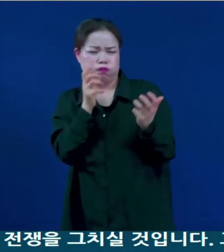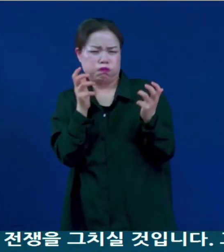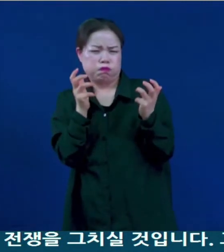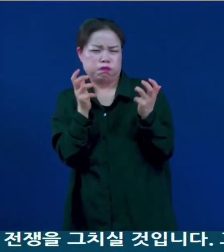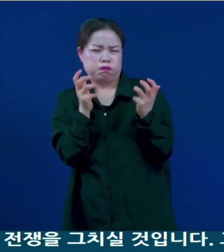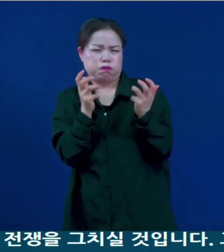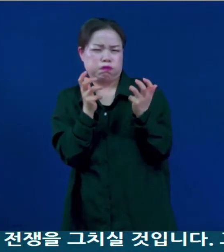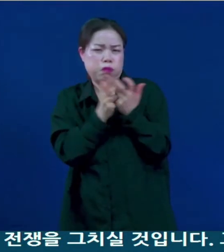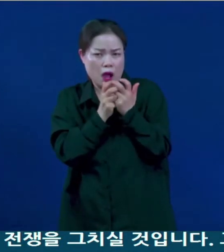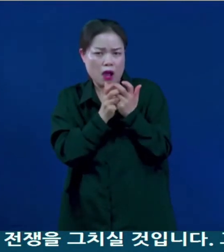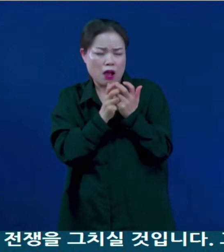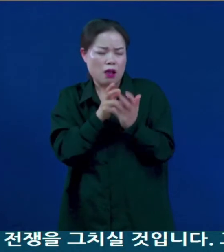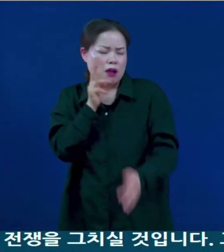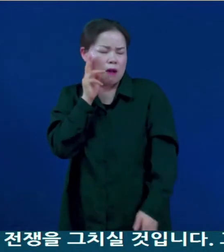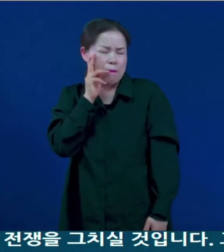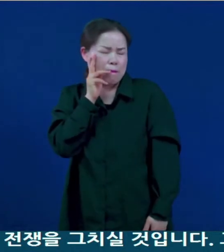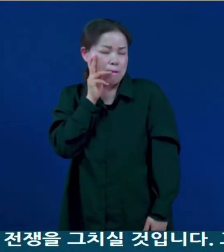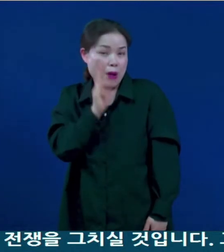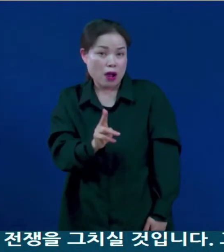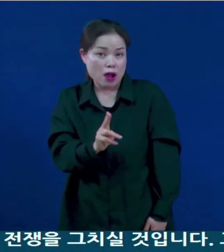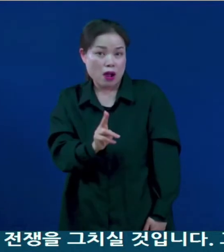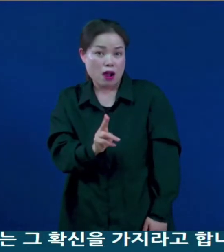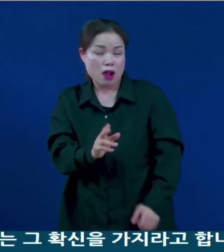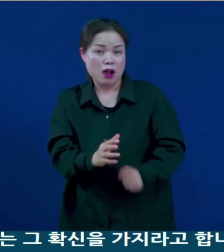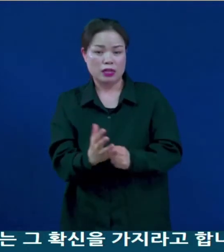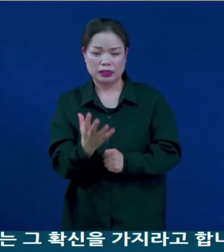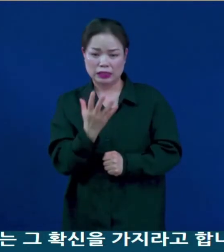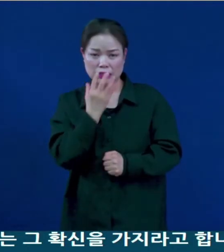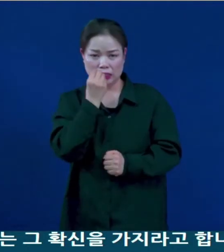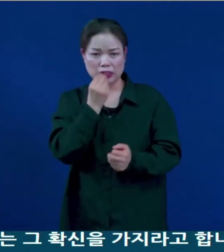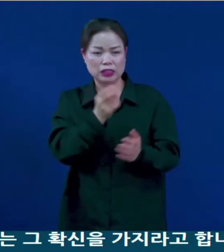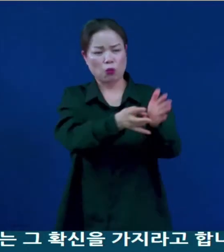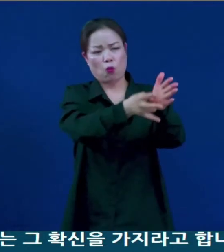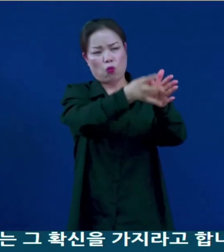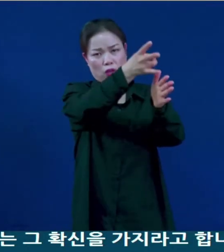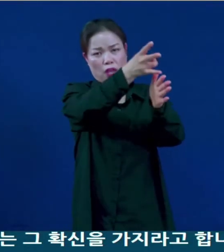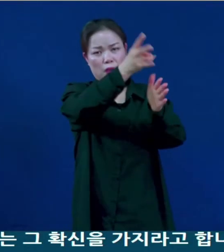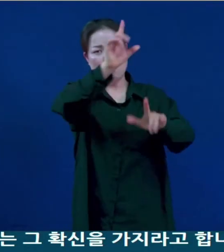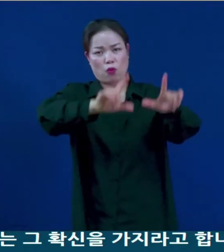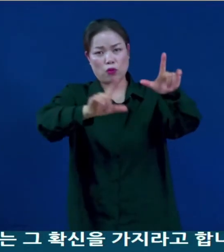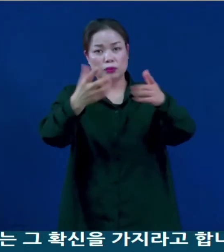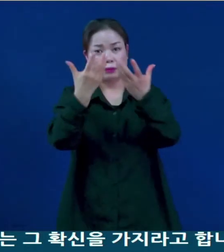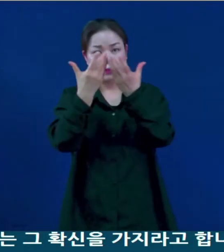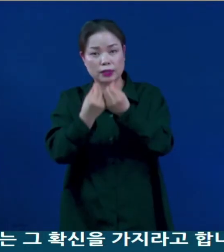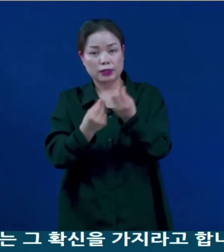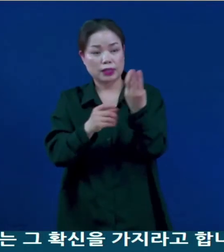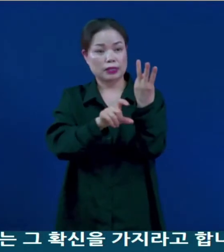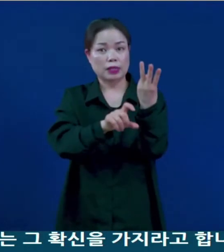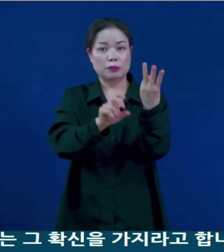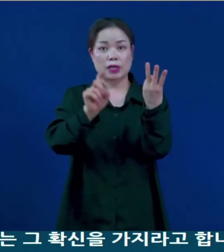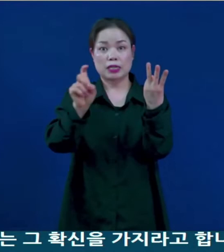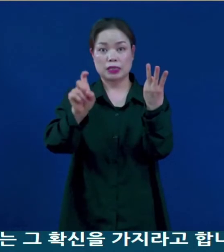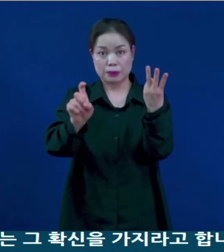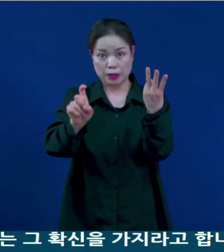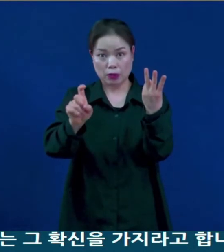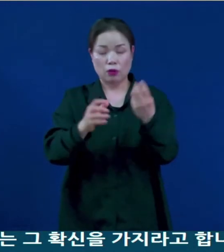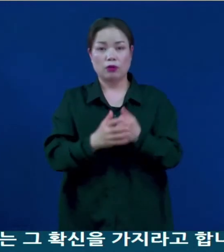가득한 비참한 시온의 모습을 보여줍니다. 예를 들어 3장 10절을